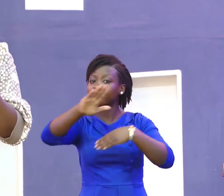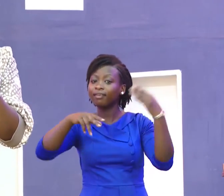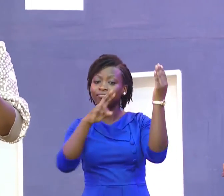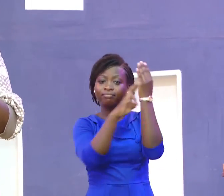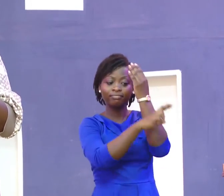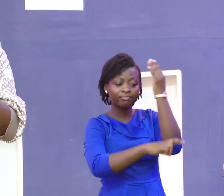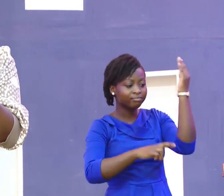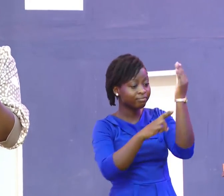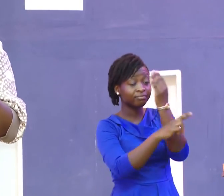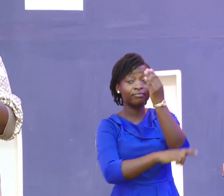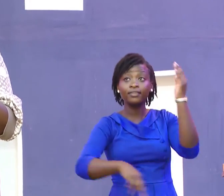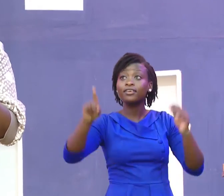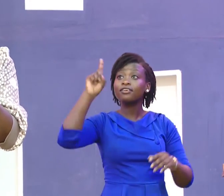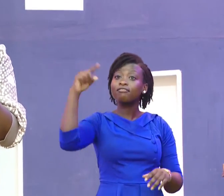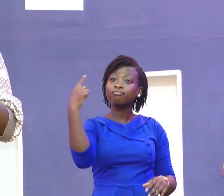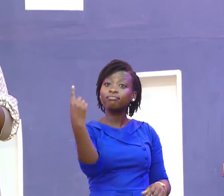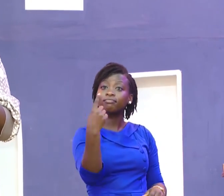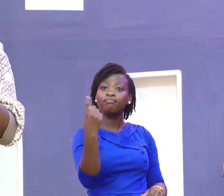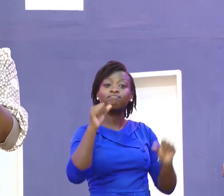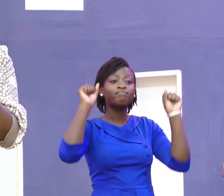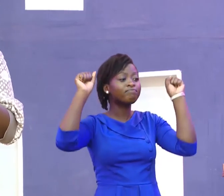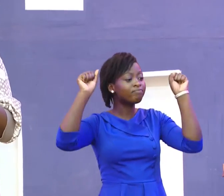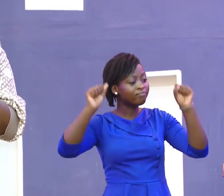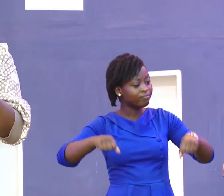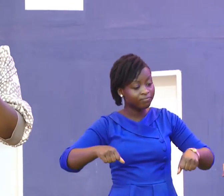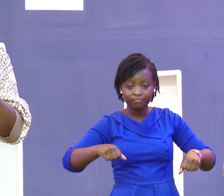Munsizona, yekwa sobola,